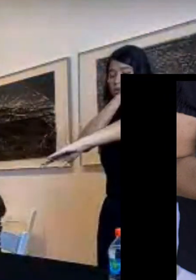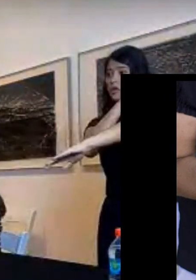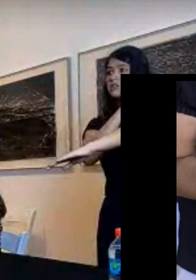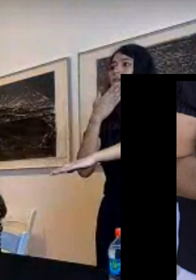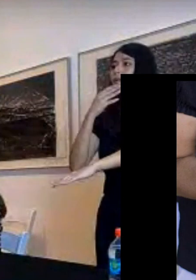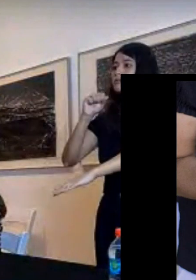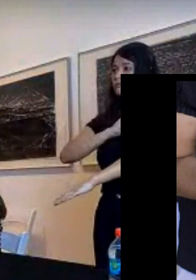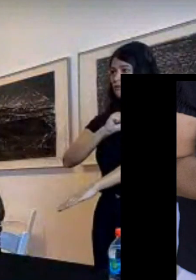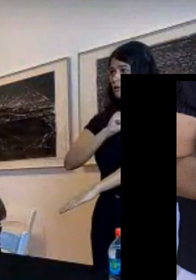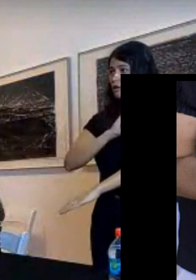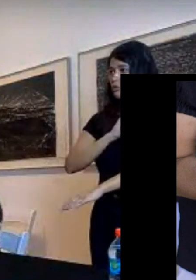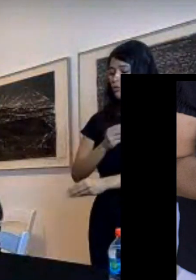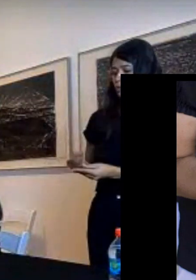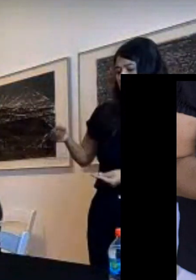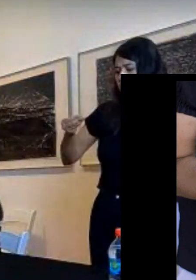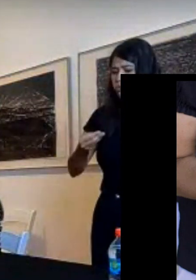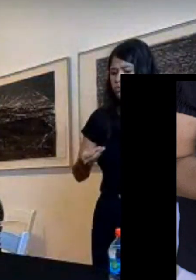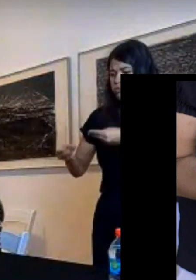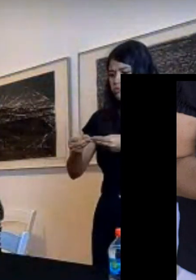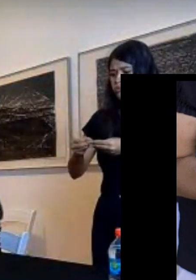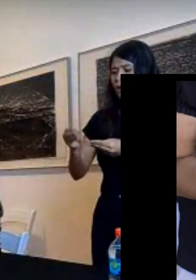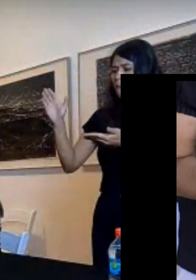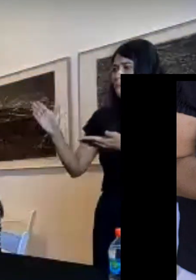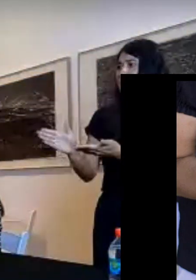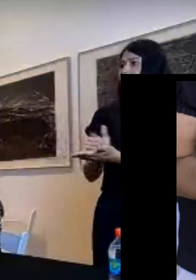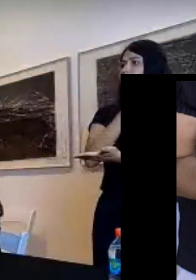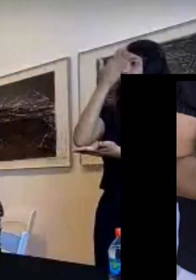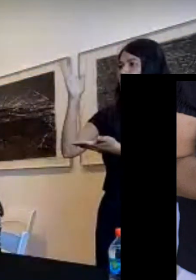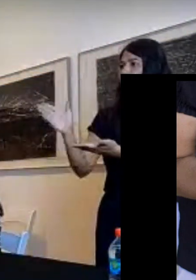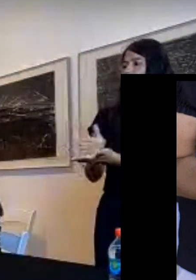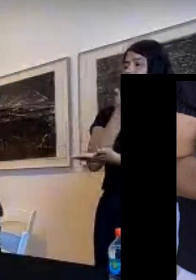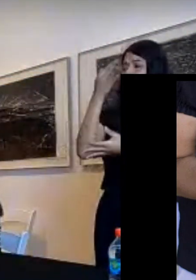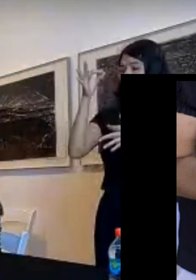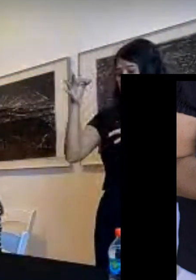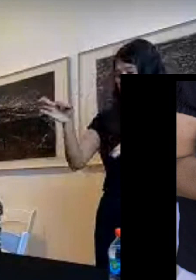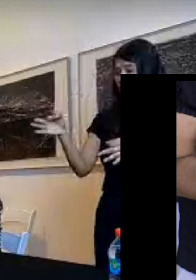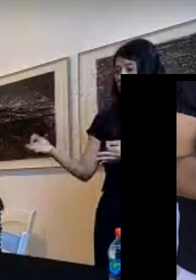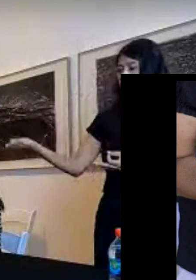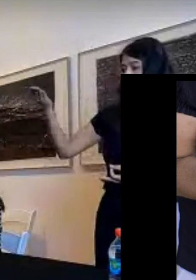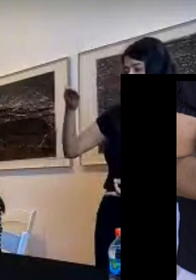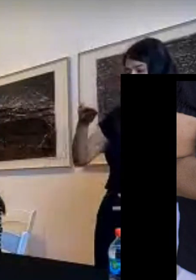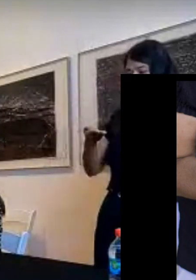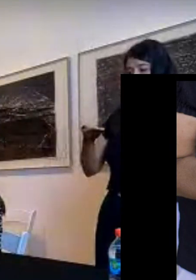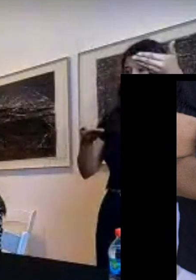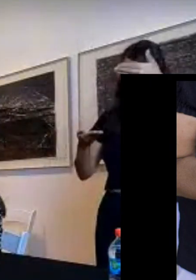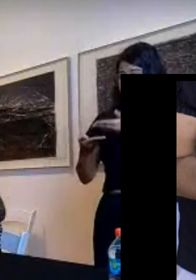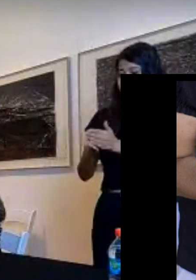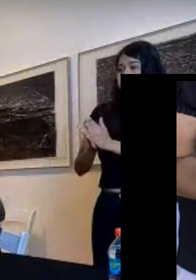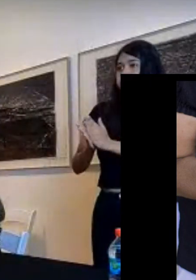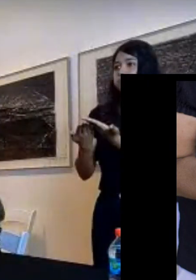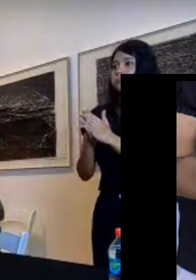fueron construyendo páginas de este libro que después hicieron llegar a través de distintos medios para poder hacer